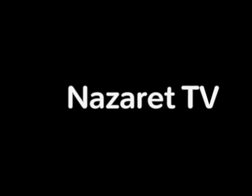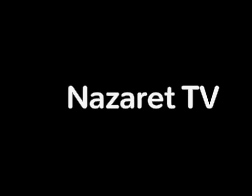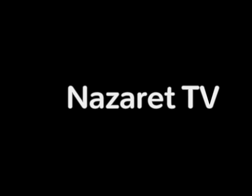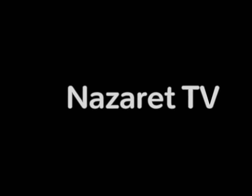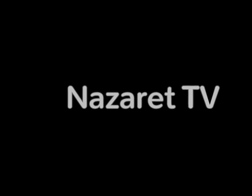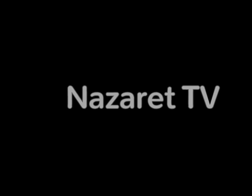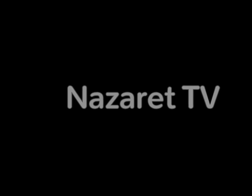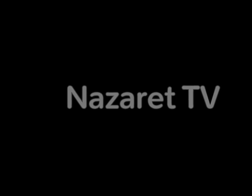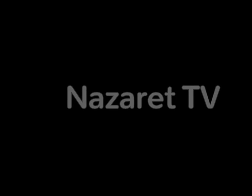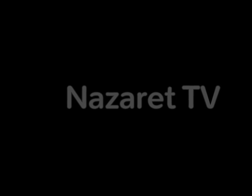De